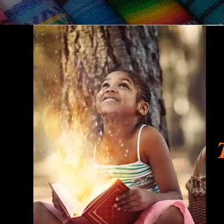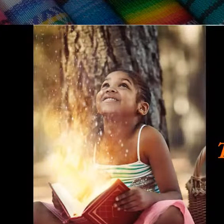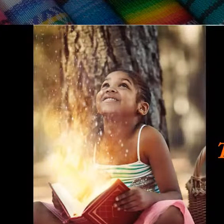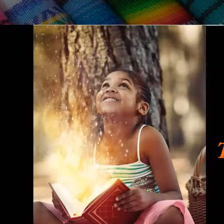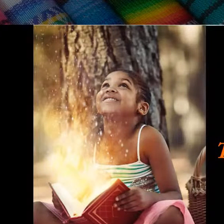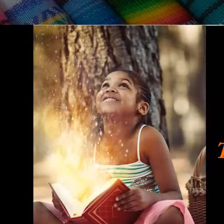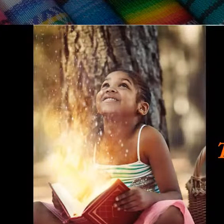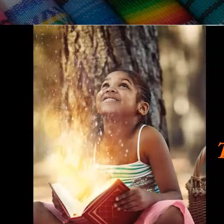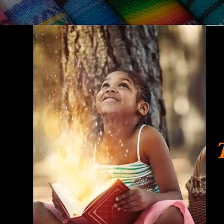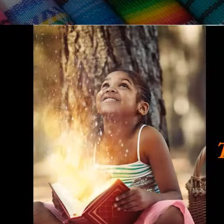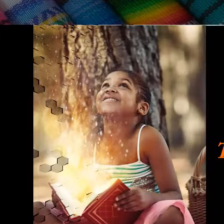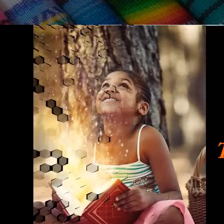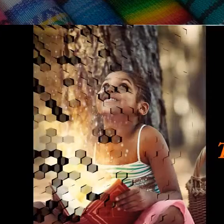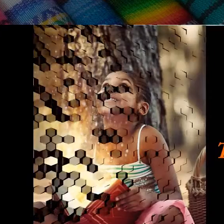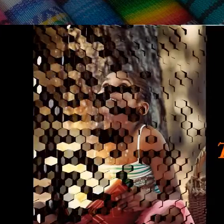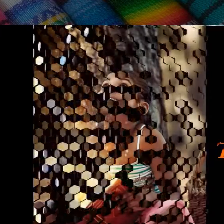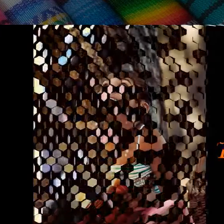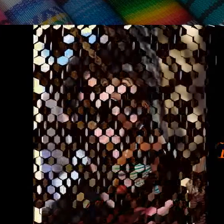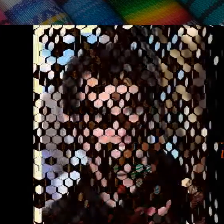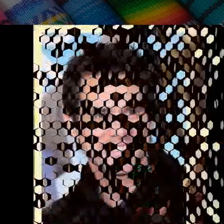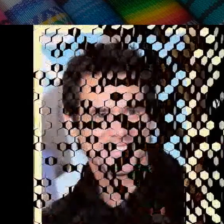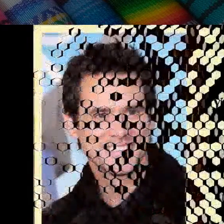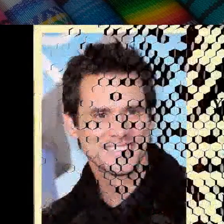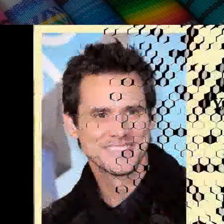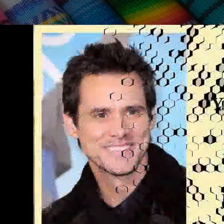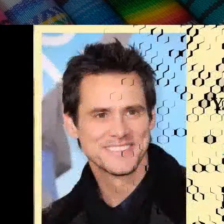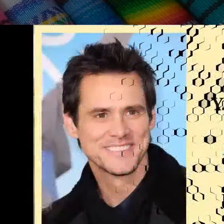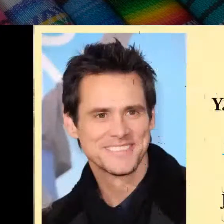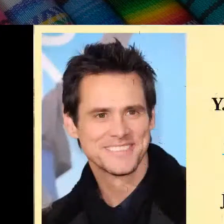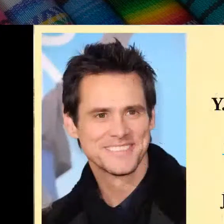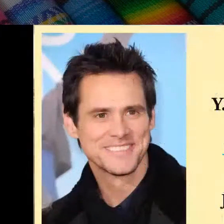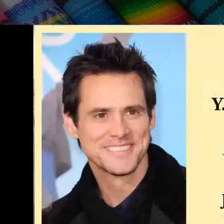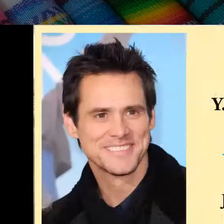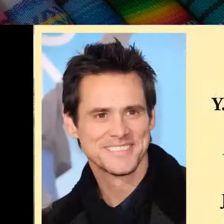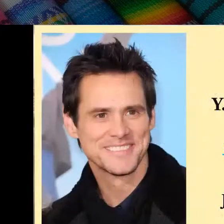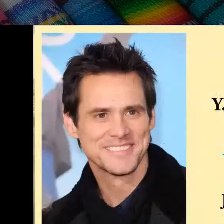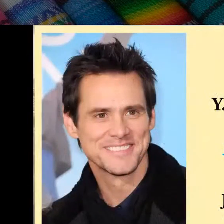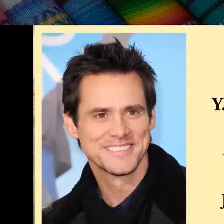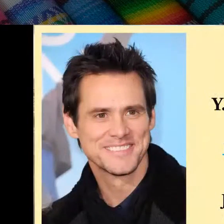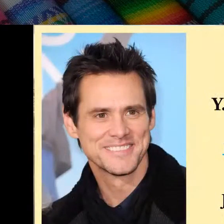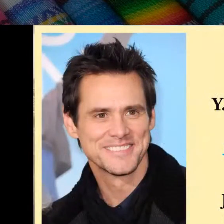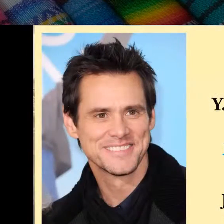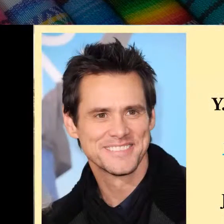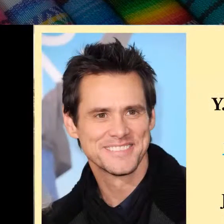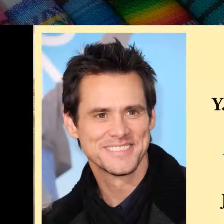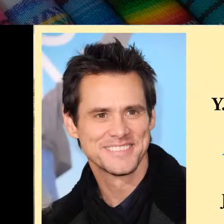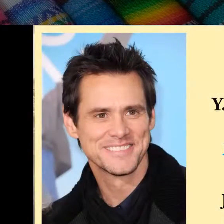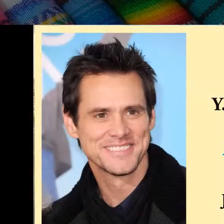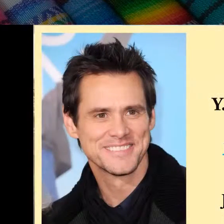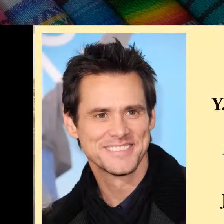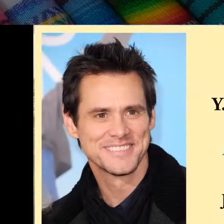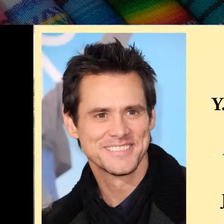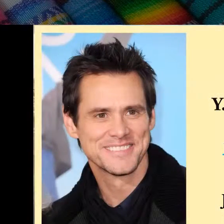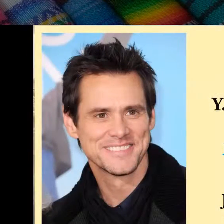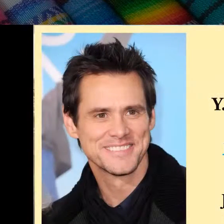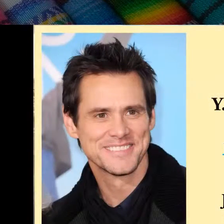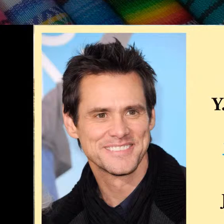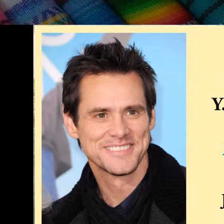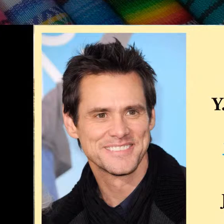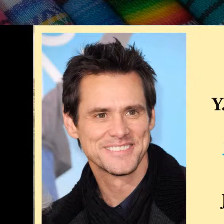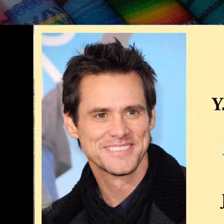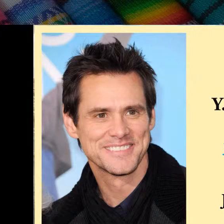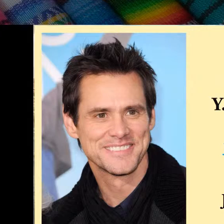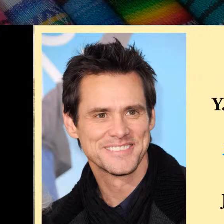quererte. No dejaré de quererte. Ay, ay, ay.